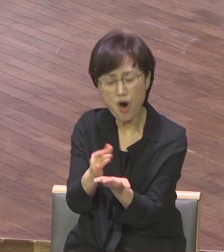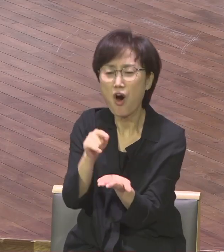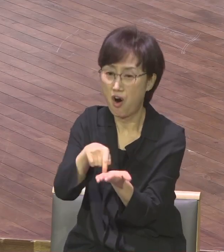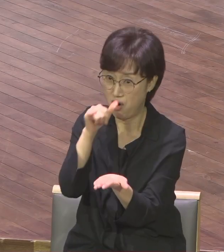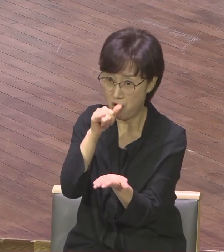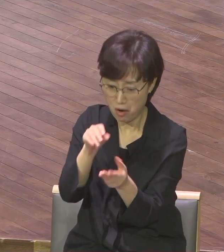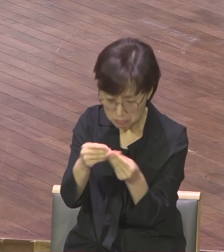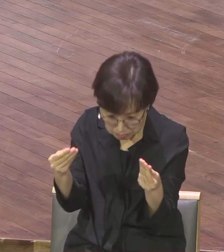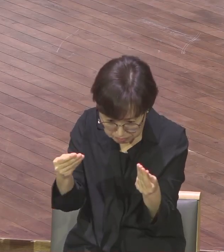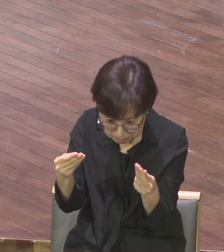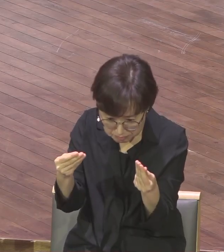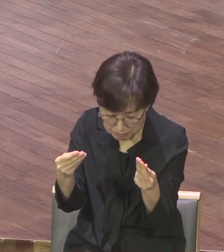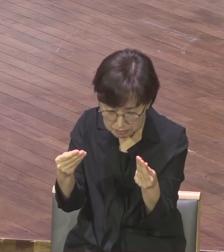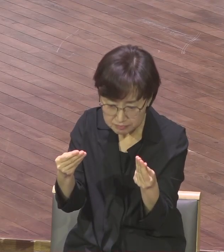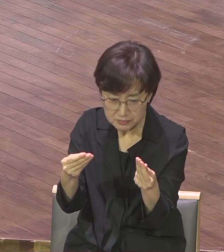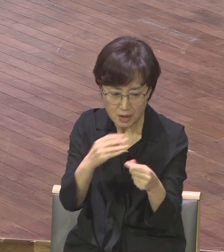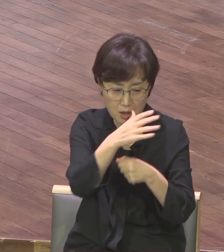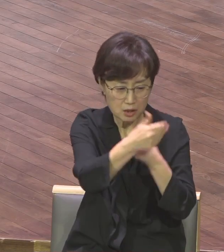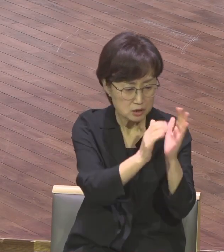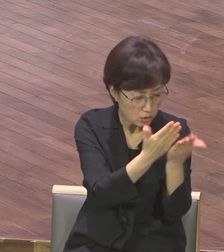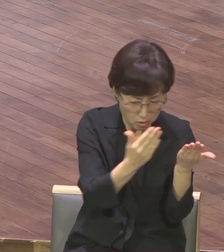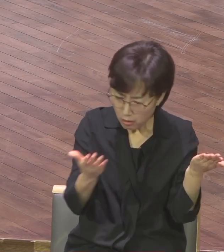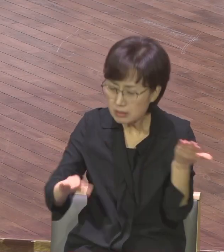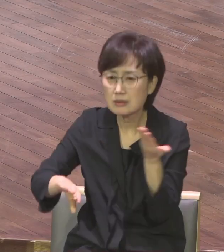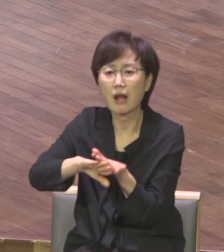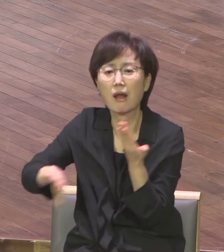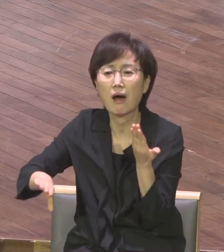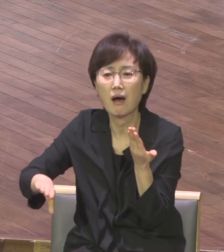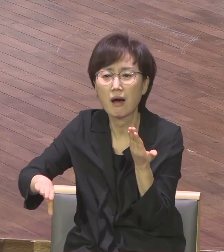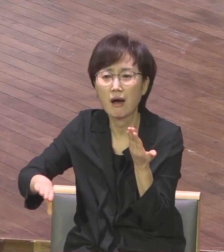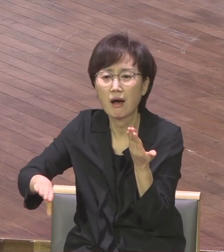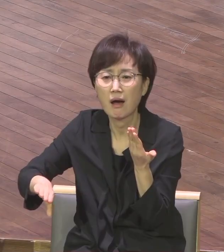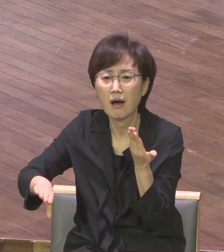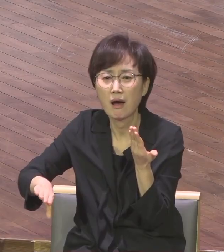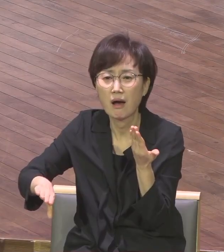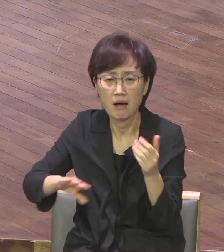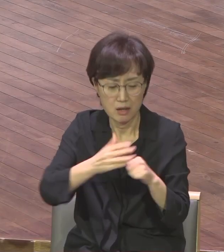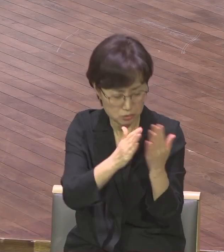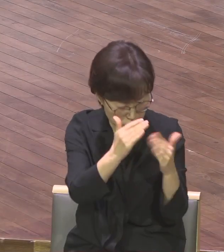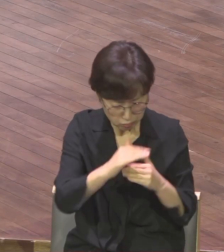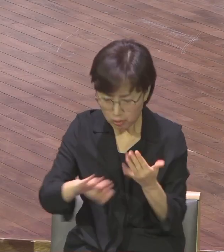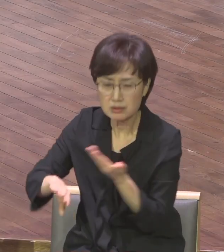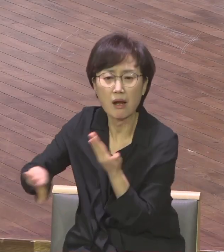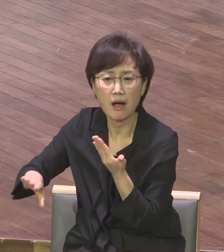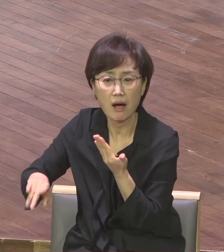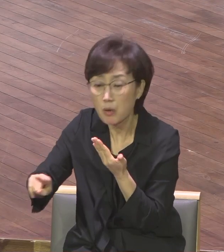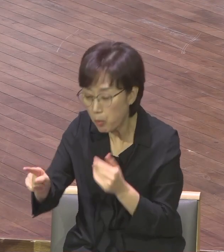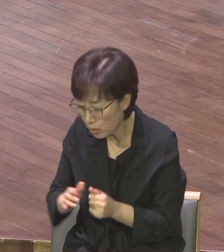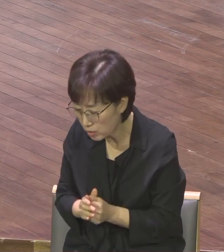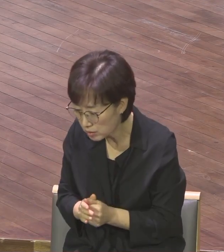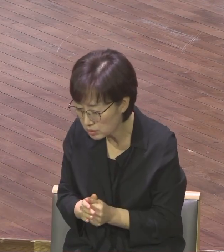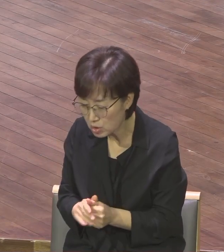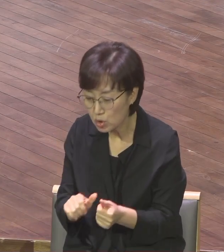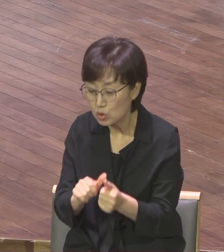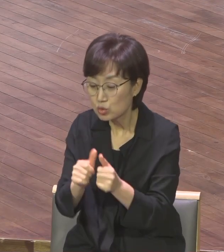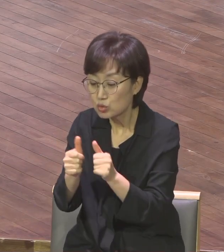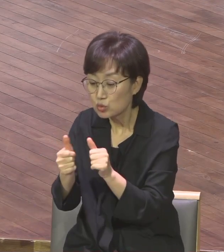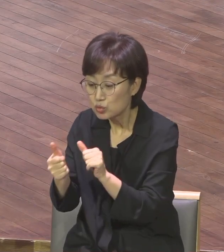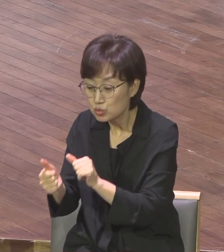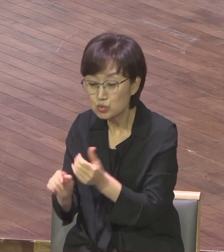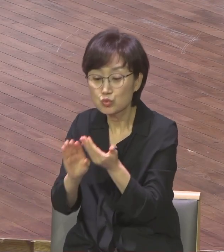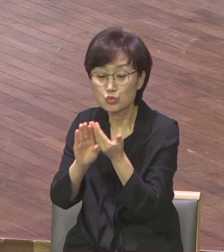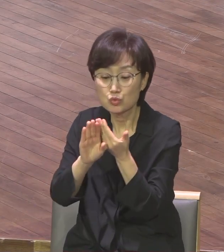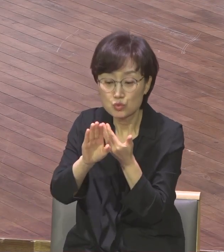이들은 성경에 없는 사후에도, 죽고 난 후에도 구원의 기회가